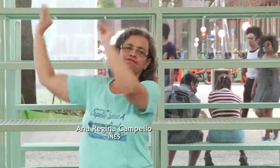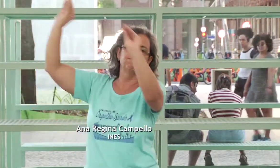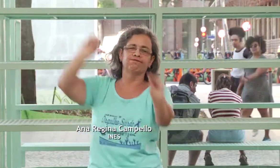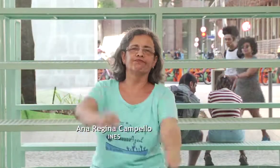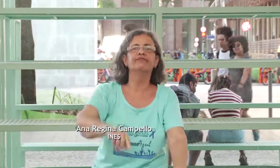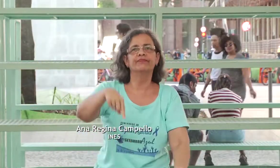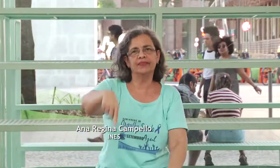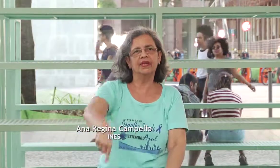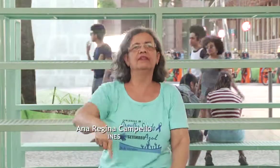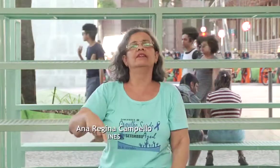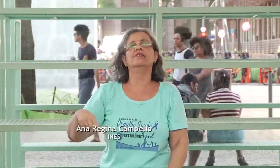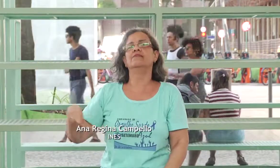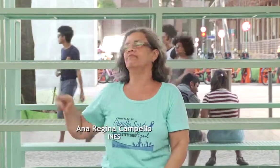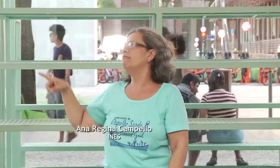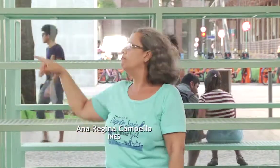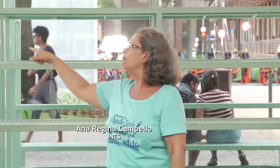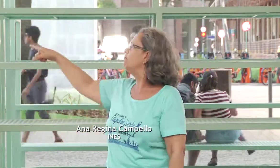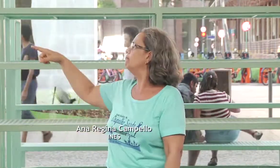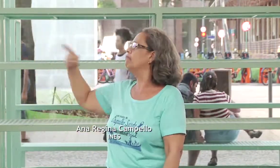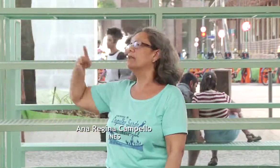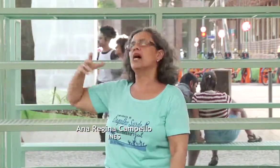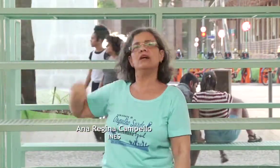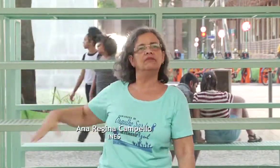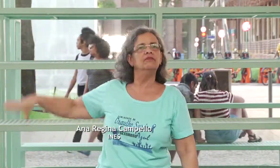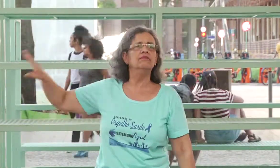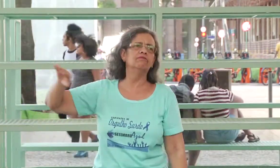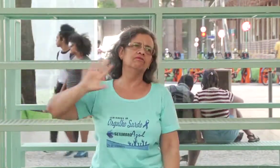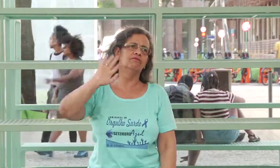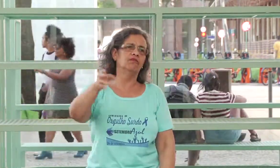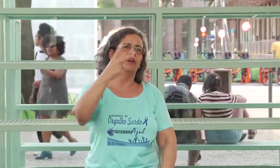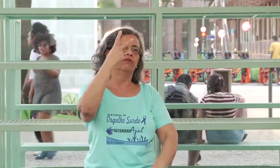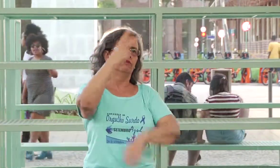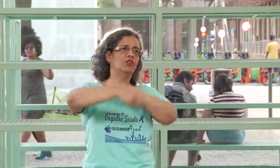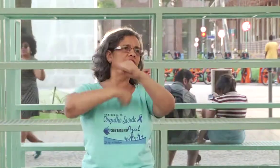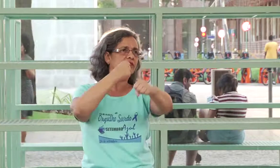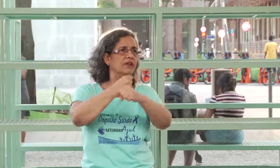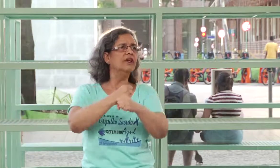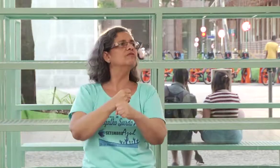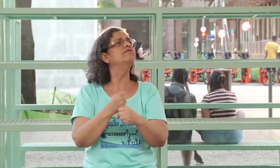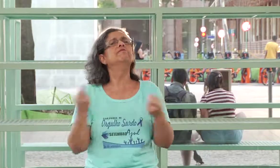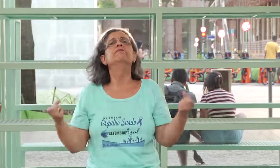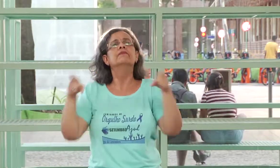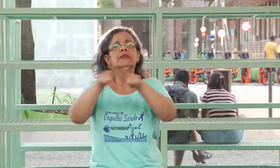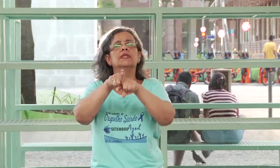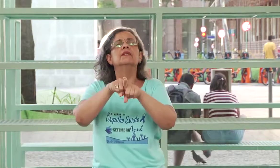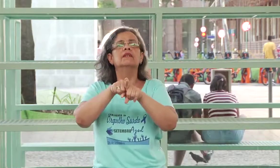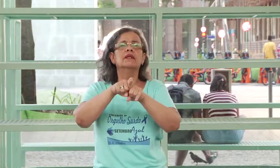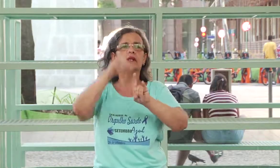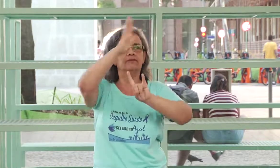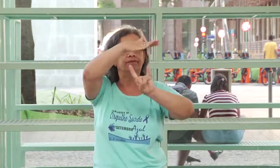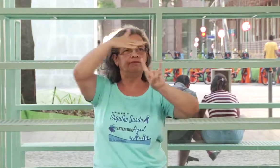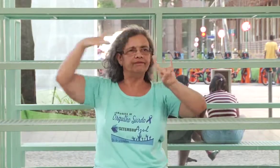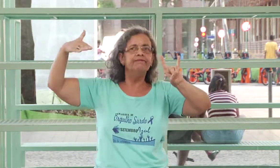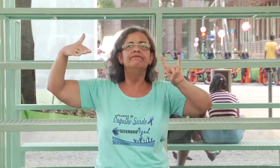em Copacabana e depois mudou para cá. Nessa praça, que já fazem 2 anos que fazemos em parceria com o